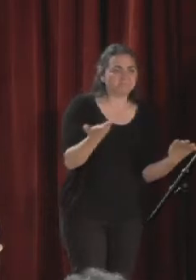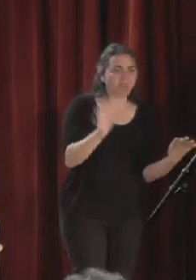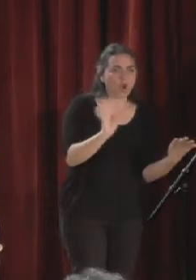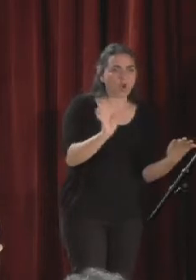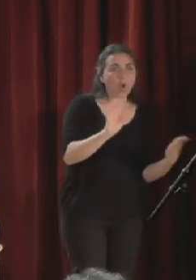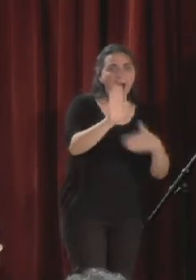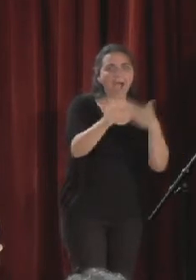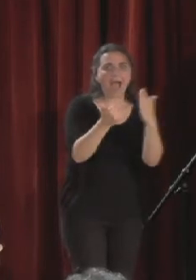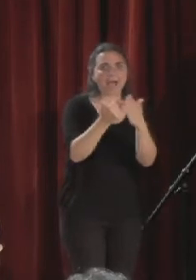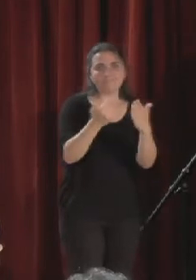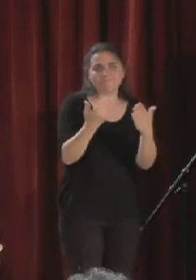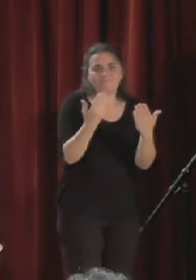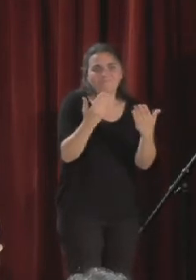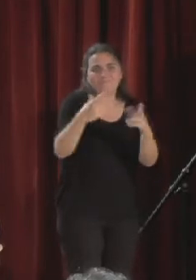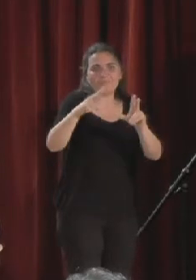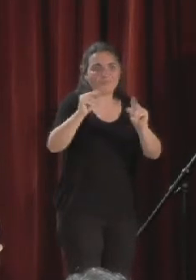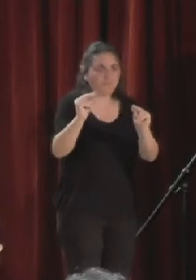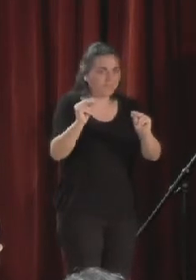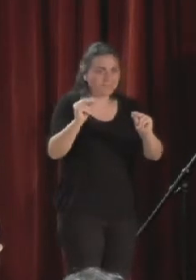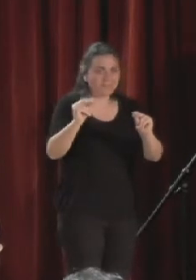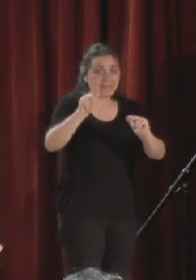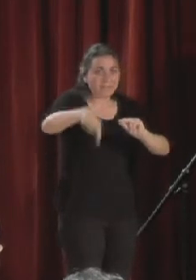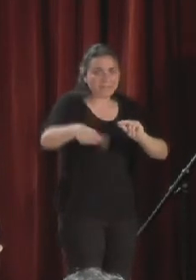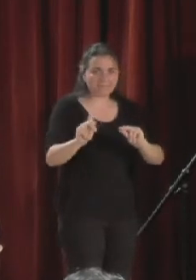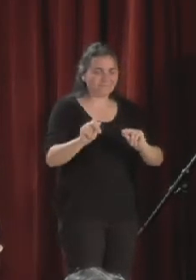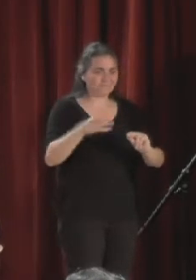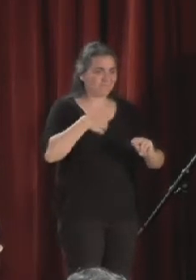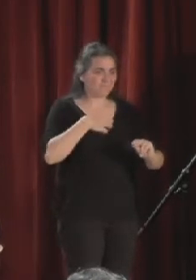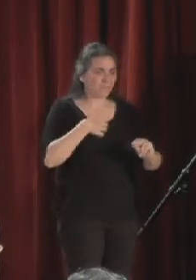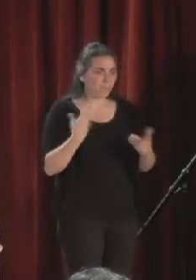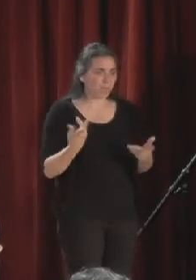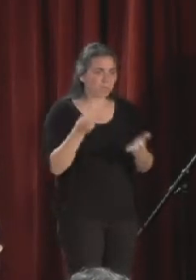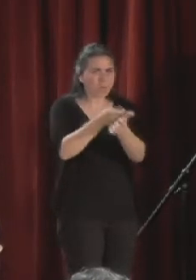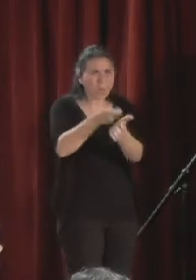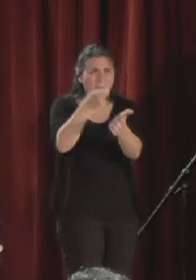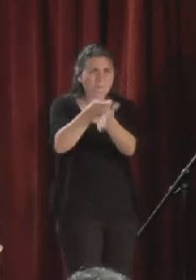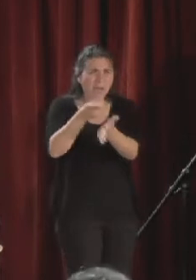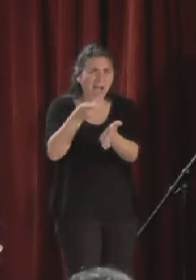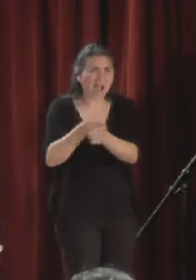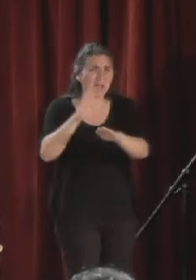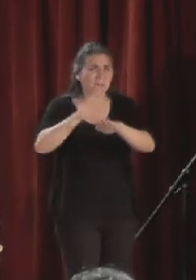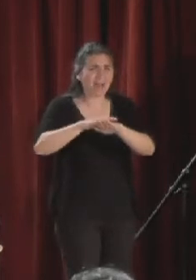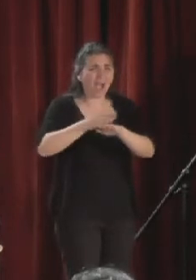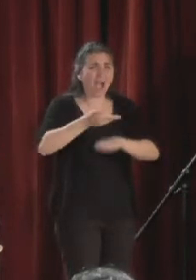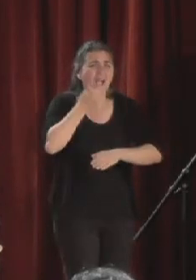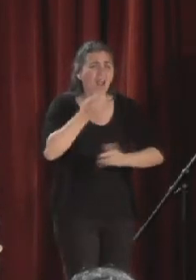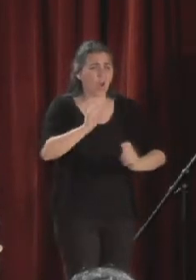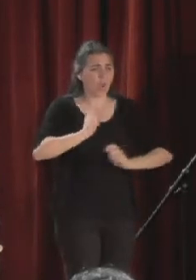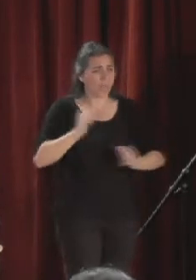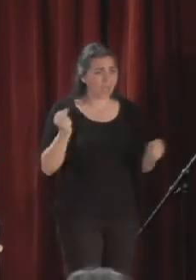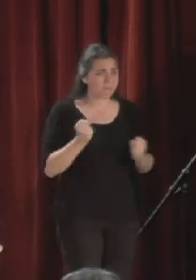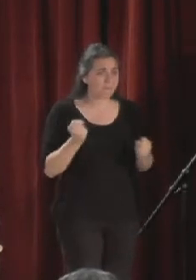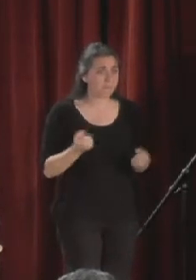non chega. Non chega para dar de comer aos nosos fillos e as nosas fillas, para quentarnos en inverno. Non chega